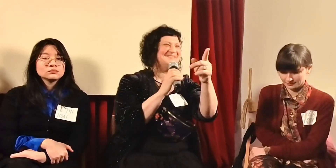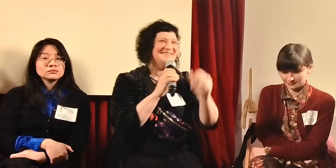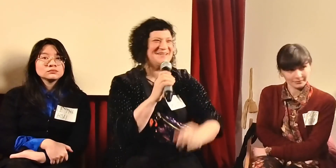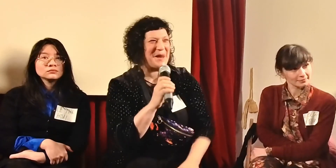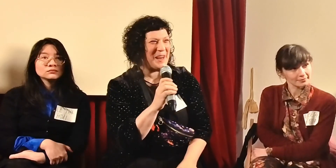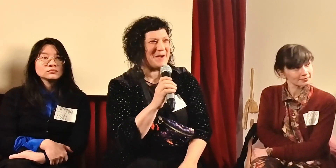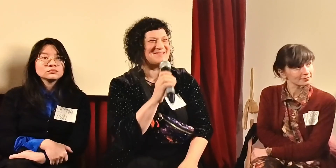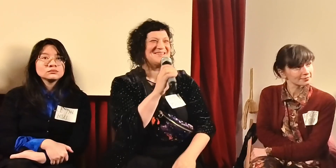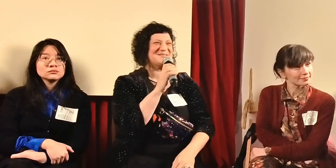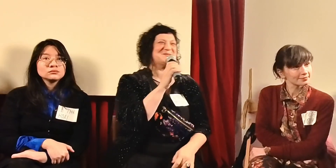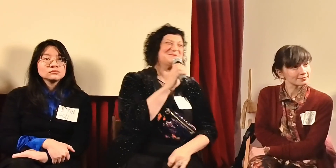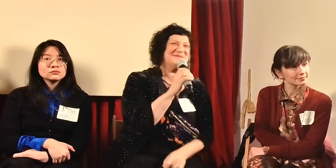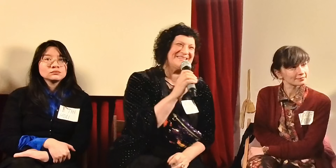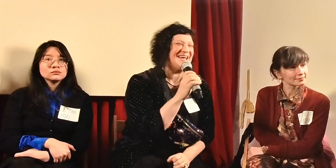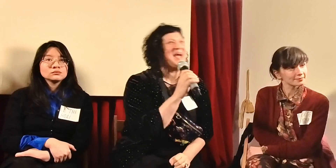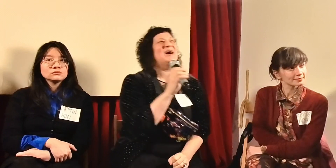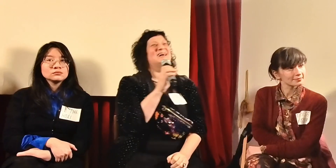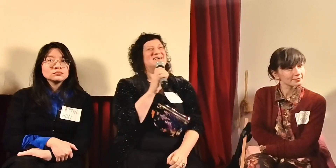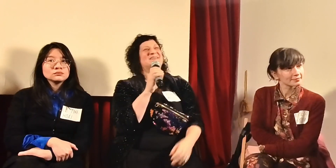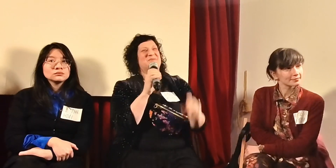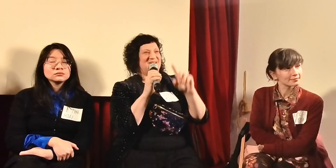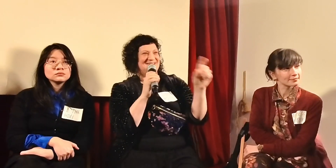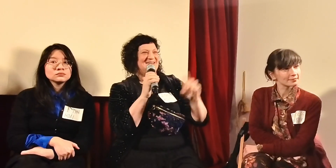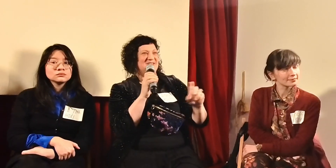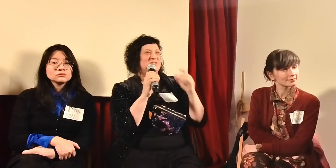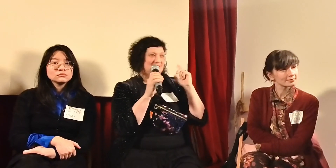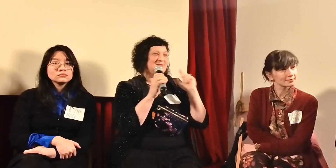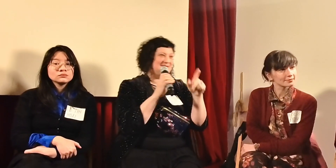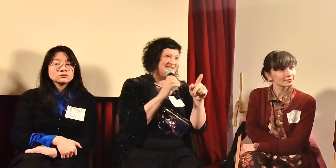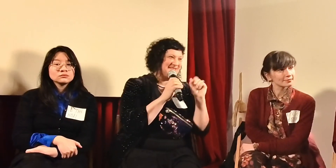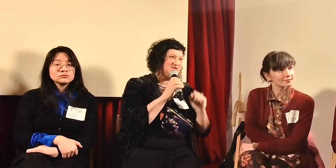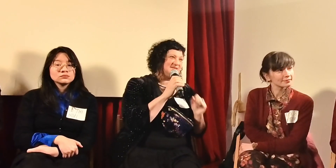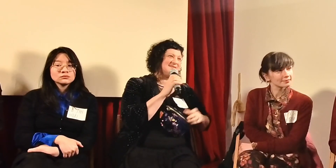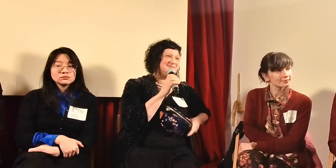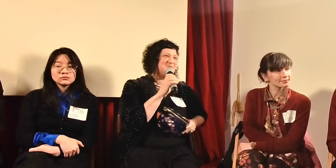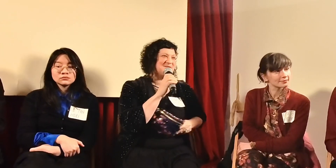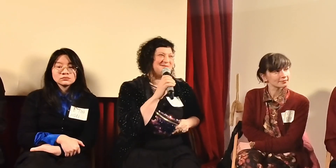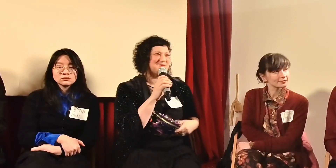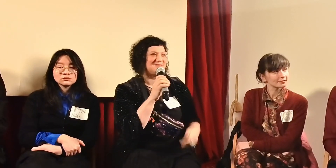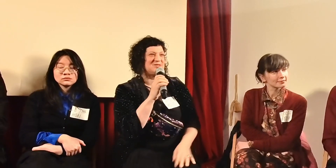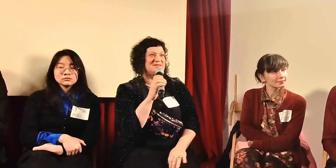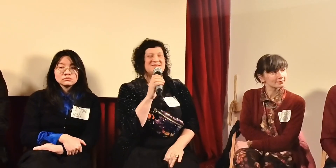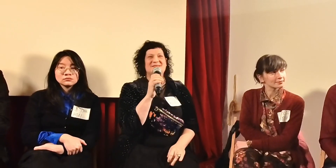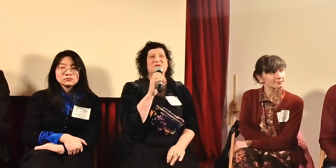Anton zo skupiny, napríklad Hakače, tak ste si vraj zavolali na seba policiu za to, že nikoho